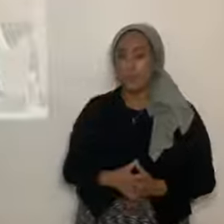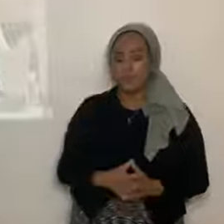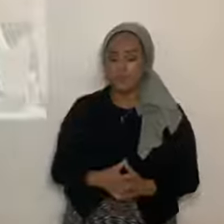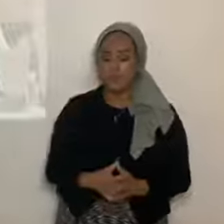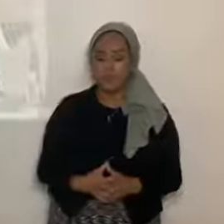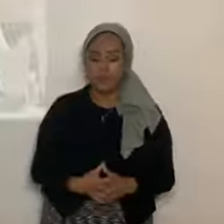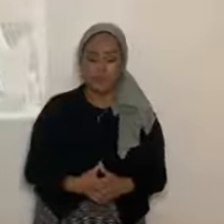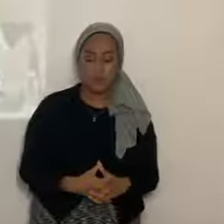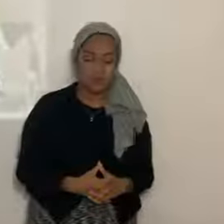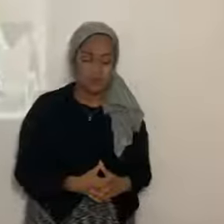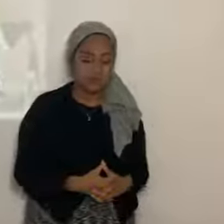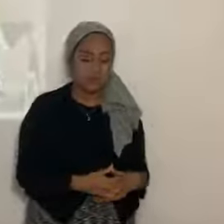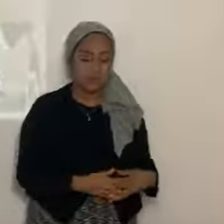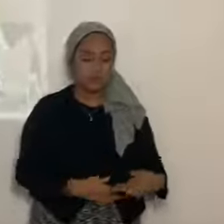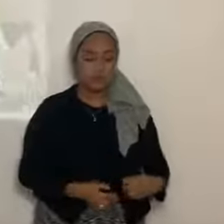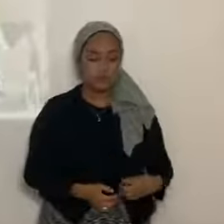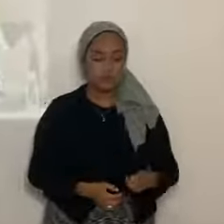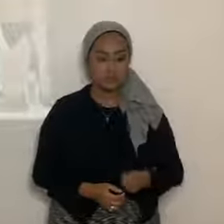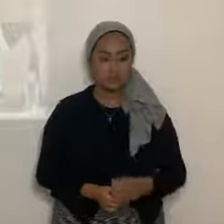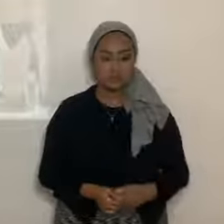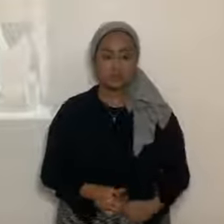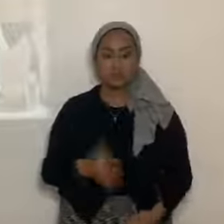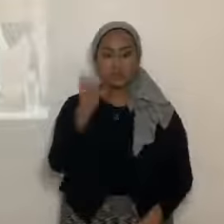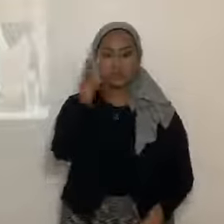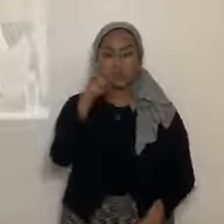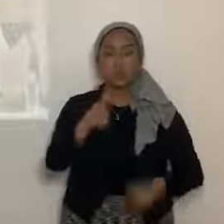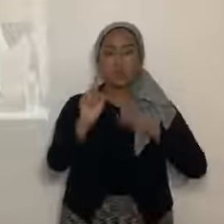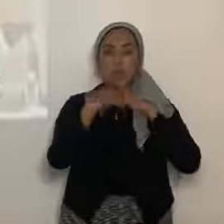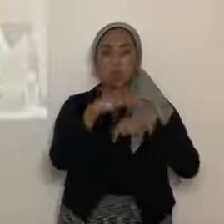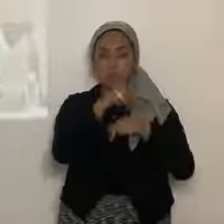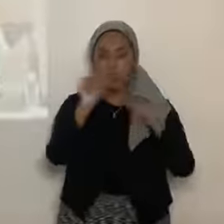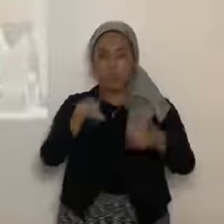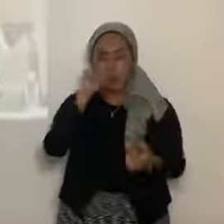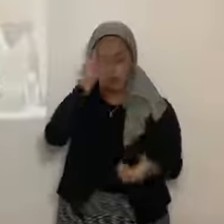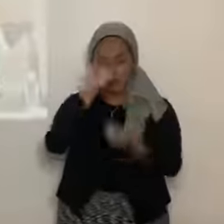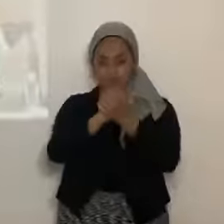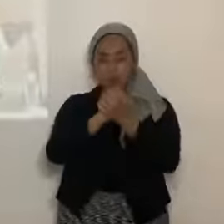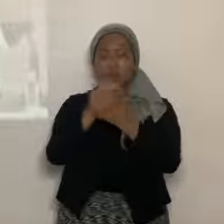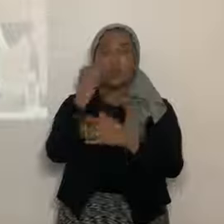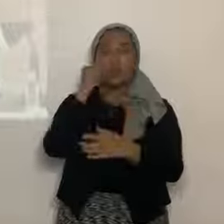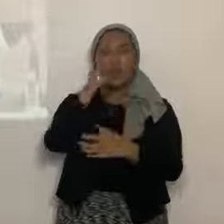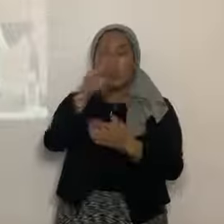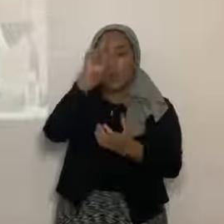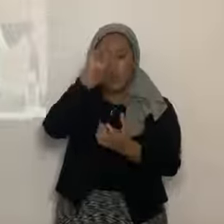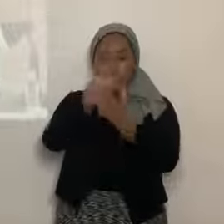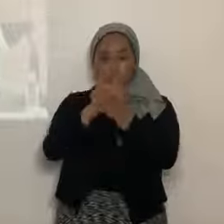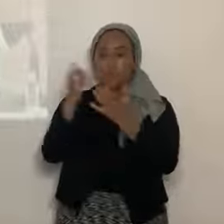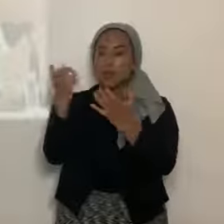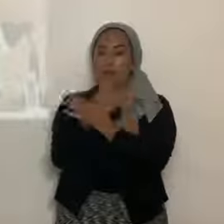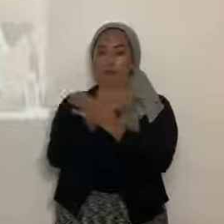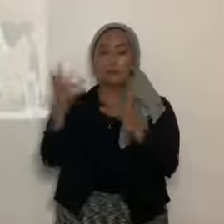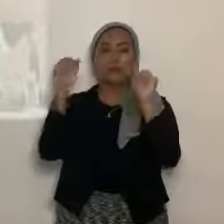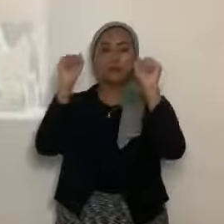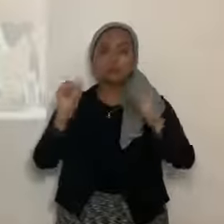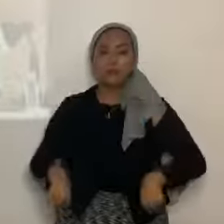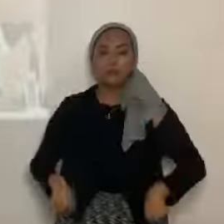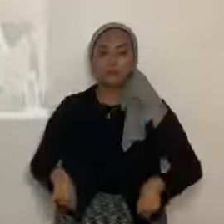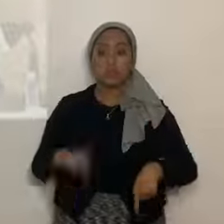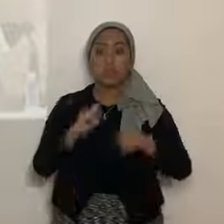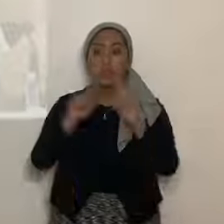9:23. Dice así: Yahshua le dijo, si puedes creer, al que cree, todo le es posible. Pero recuerden que la palabra